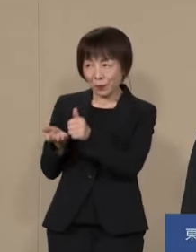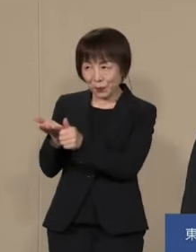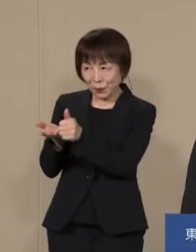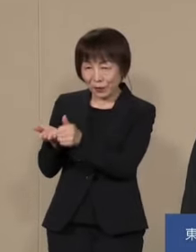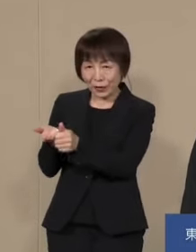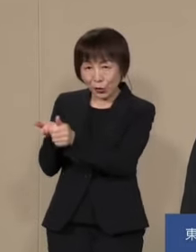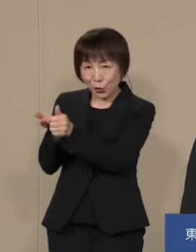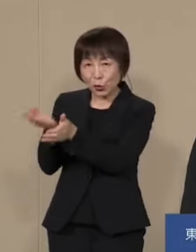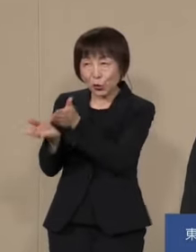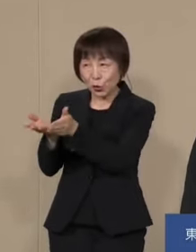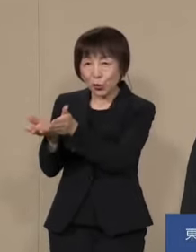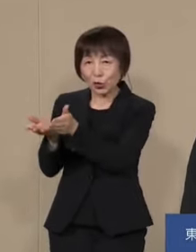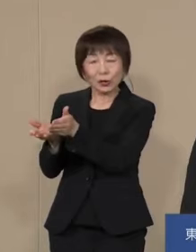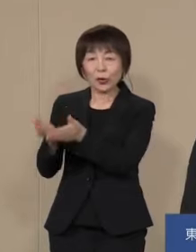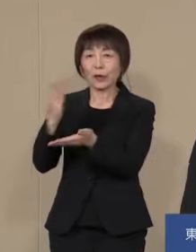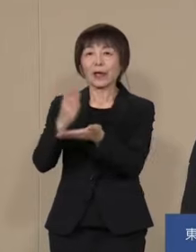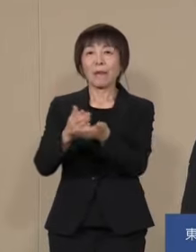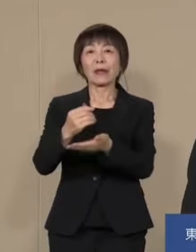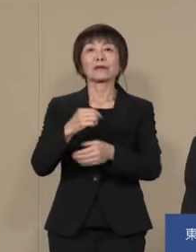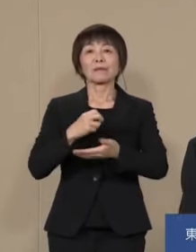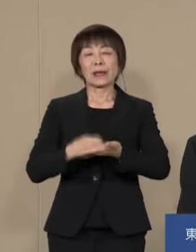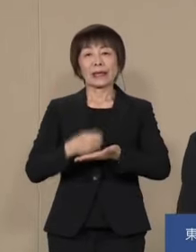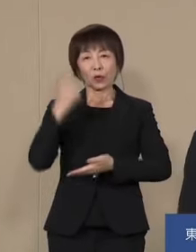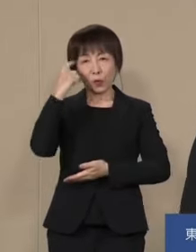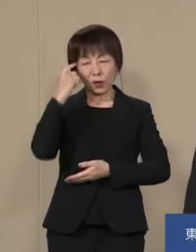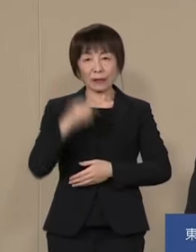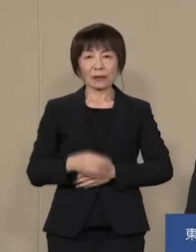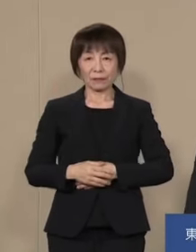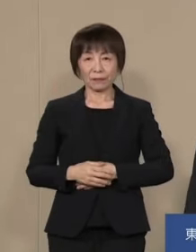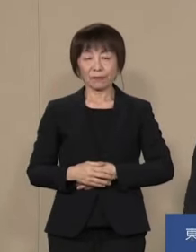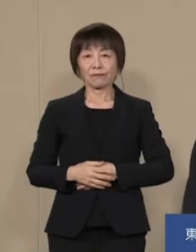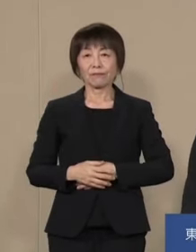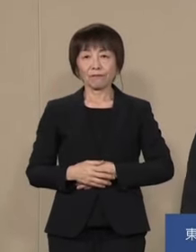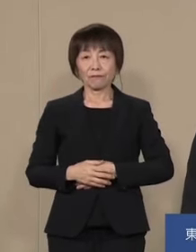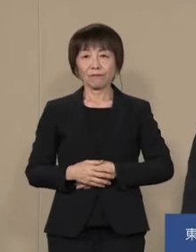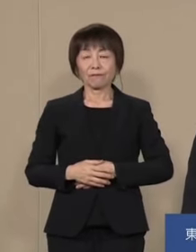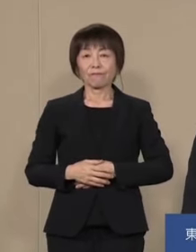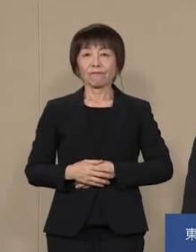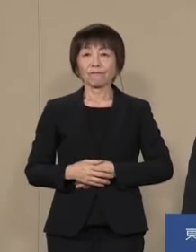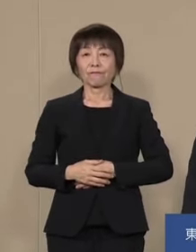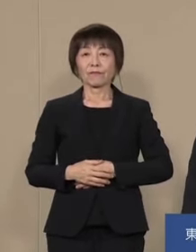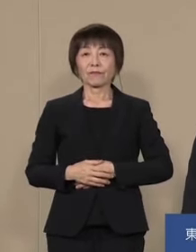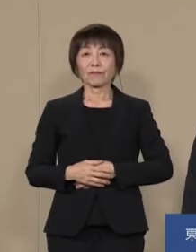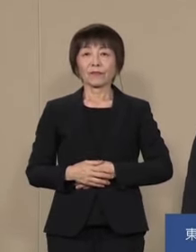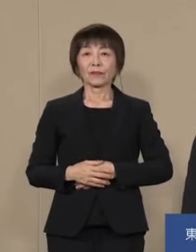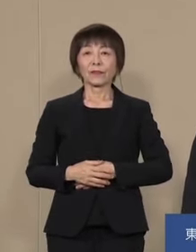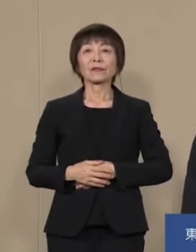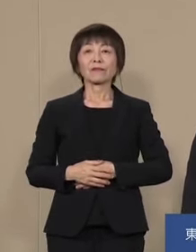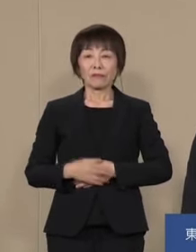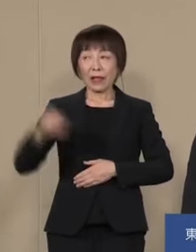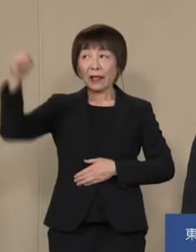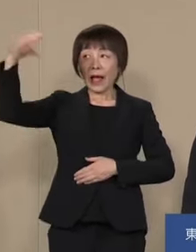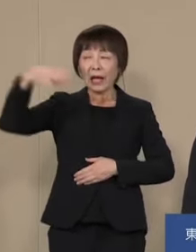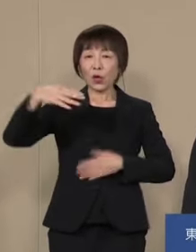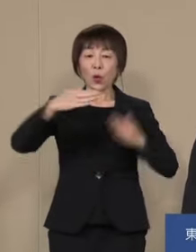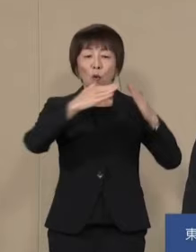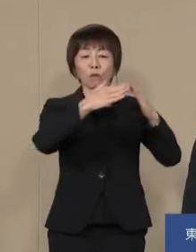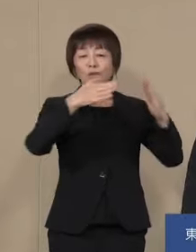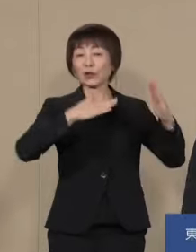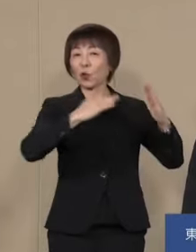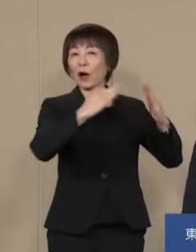を取りやめるべきだという風に私は思いますえまずはですねソーラーパネル